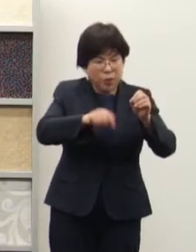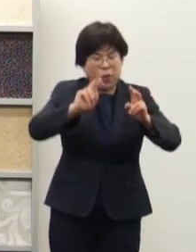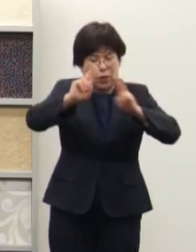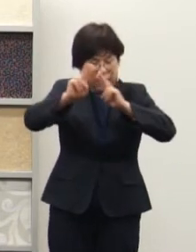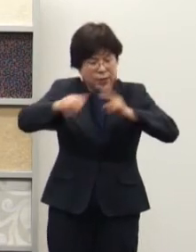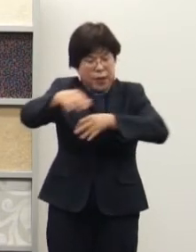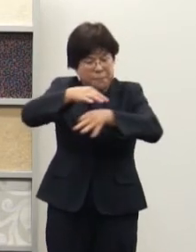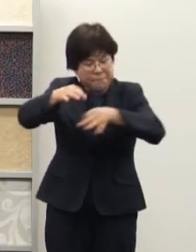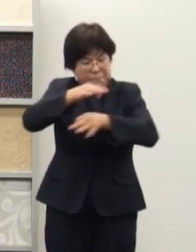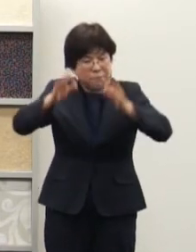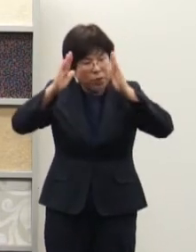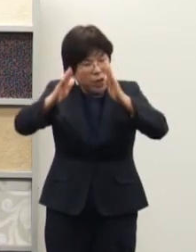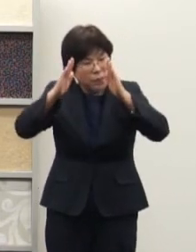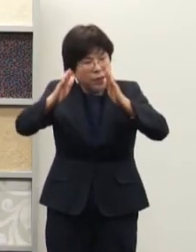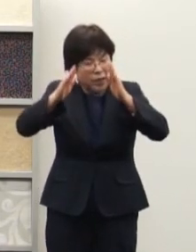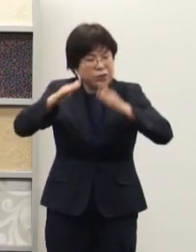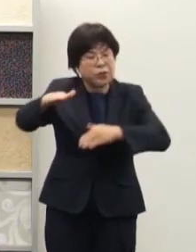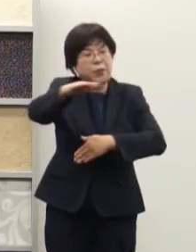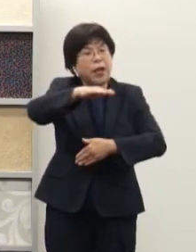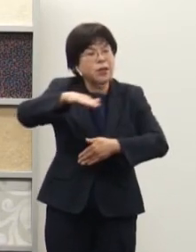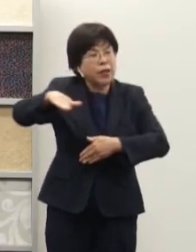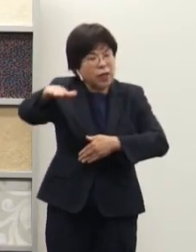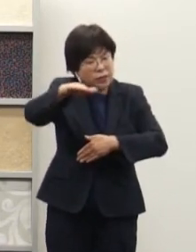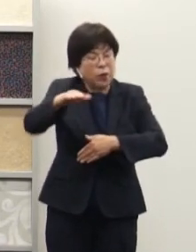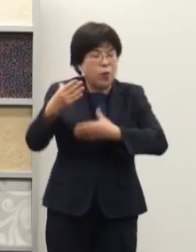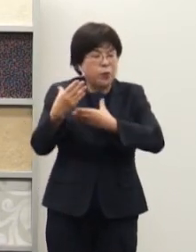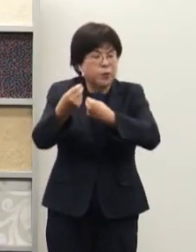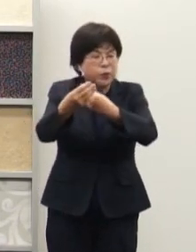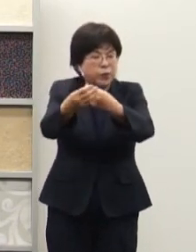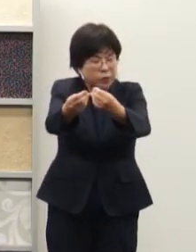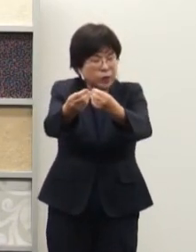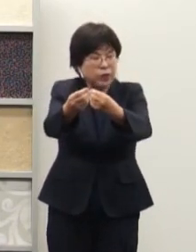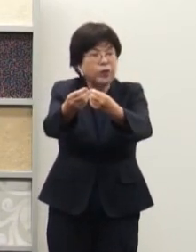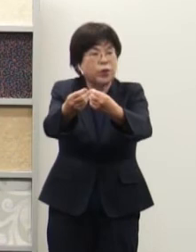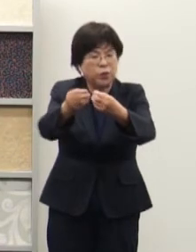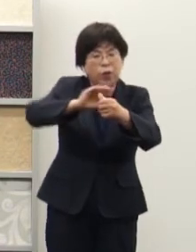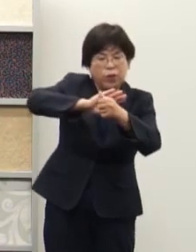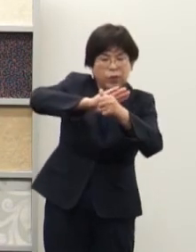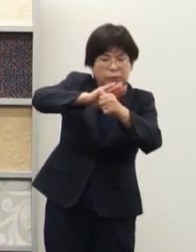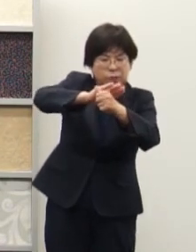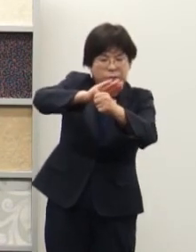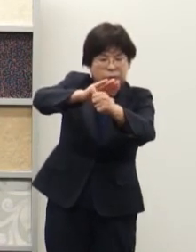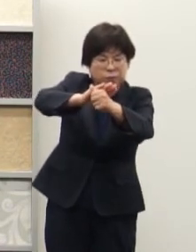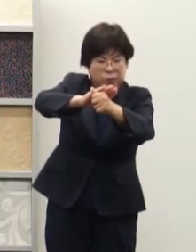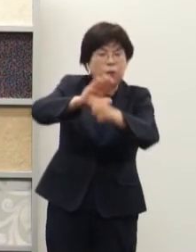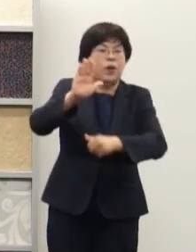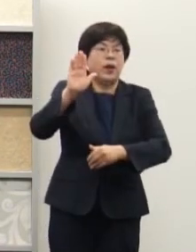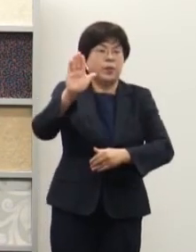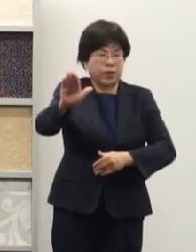もうとされておられます皆様の事業継続をしっかりと支えてまいります。